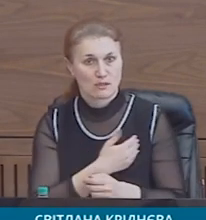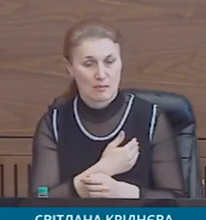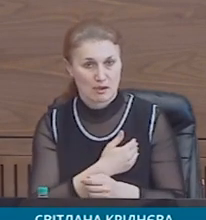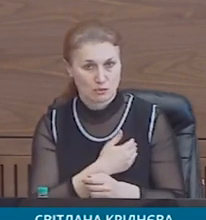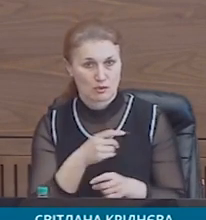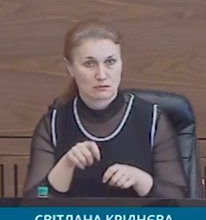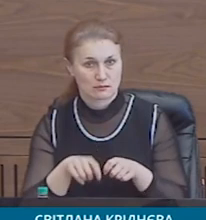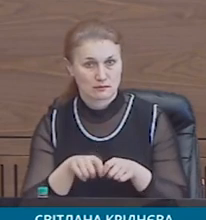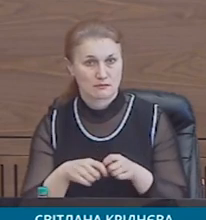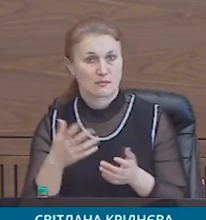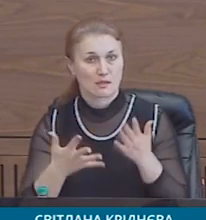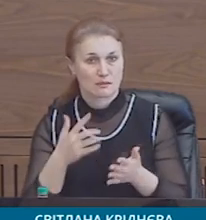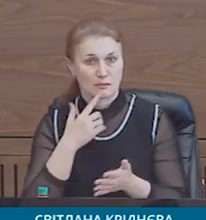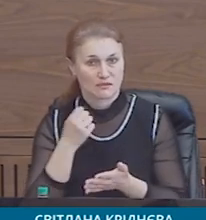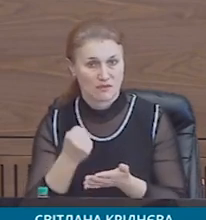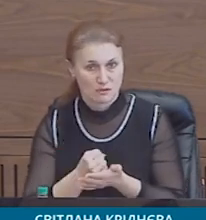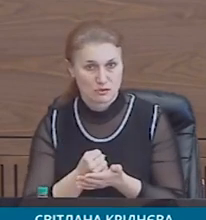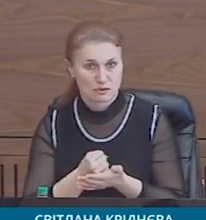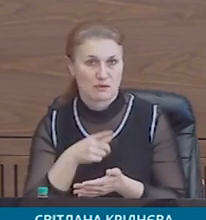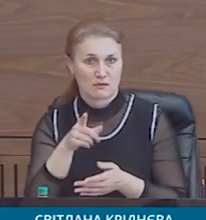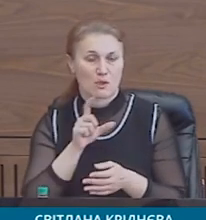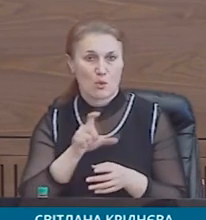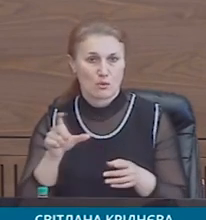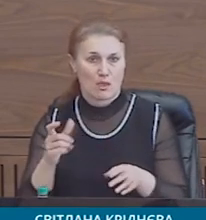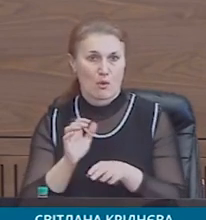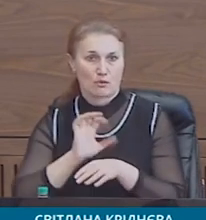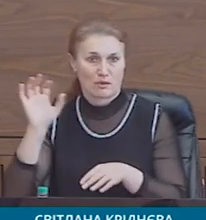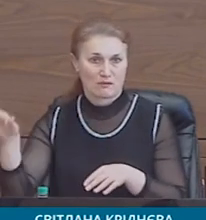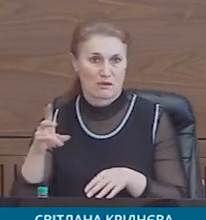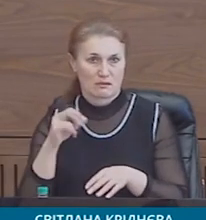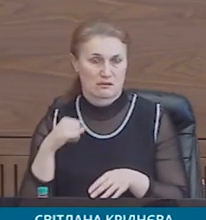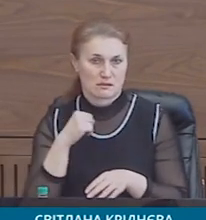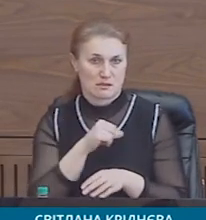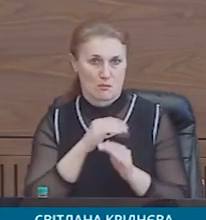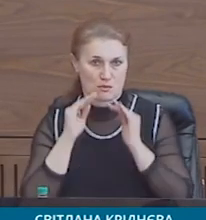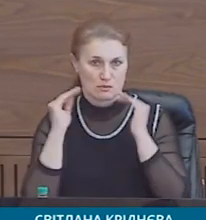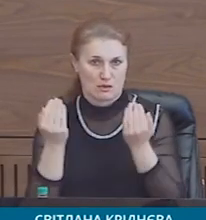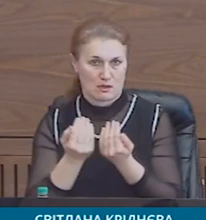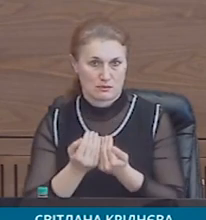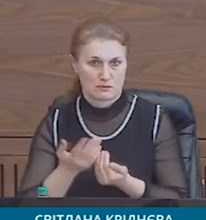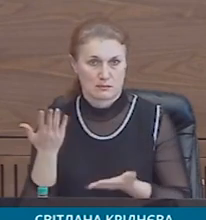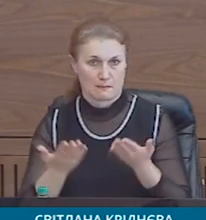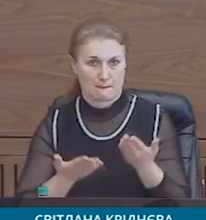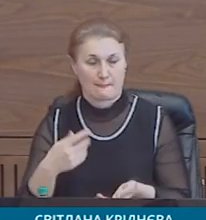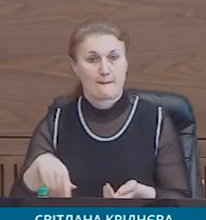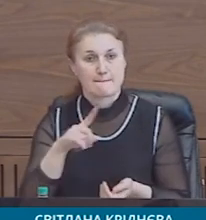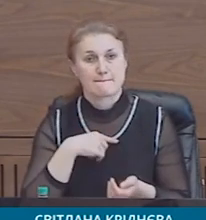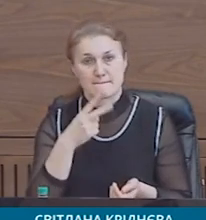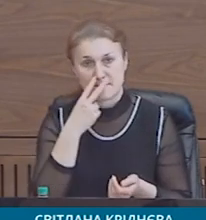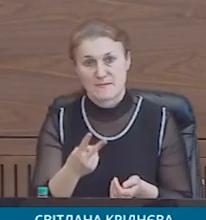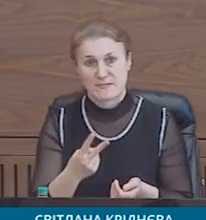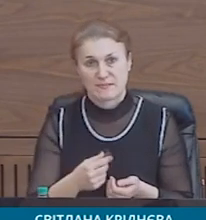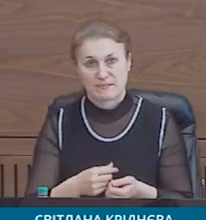і якщо воно підтверджується, то вони тоді людей відправляють на самоізоляцію. Якщо ми бачимо, медпрацівники бачать,